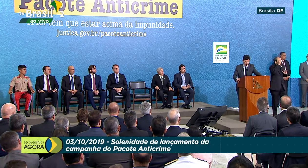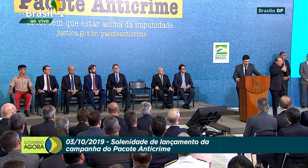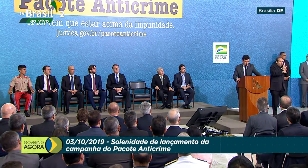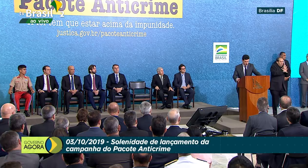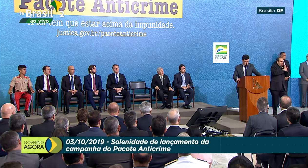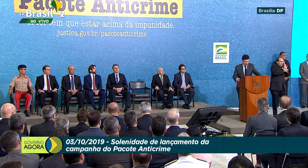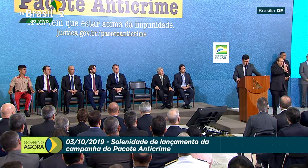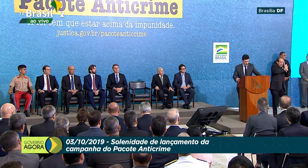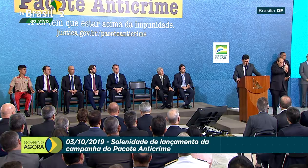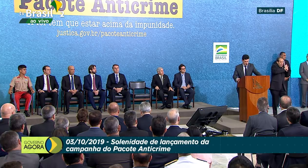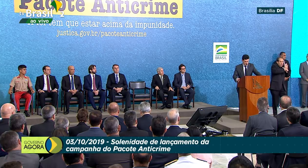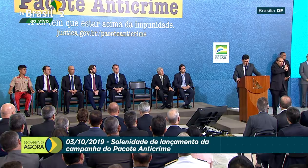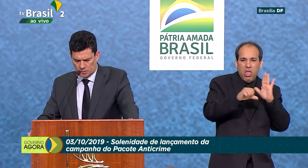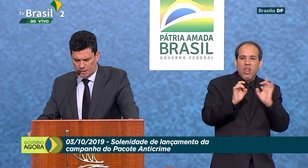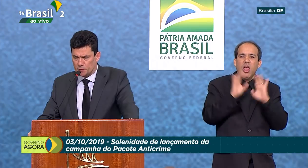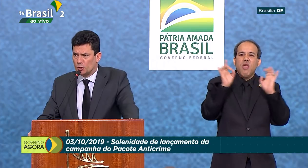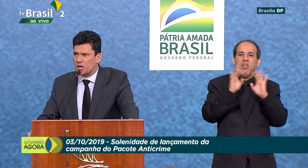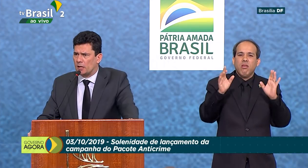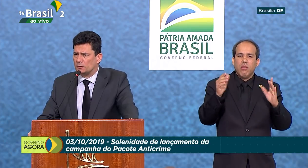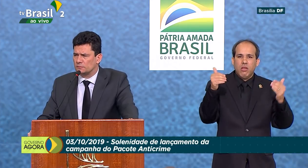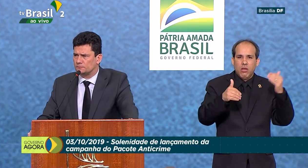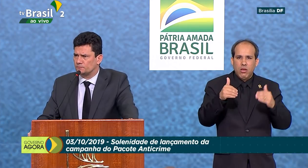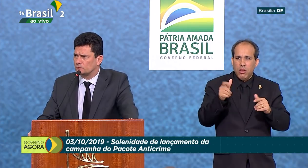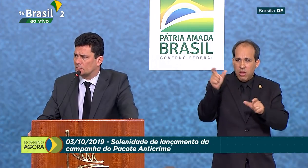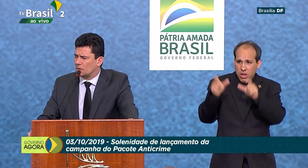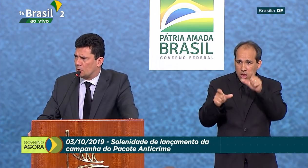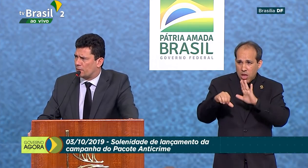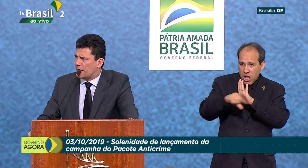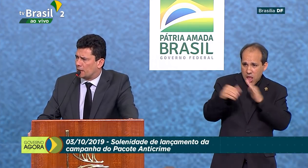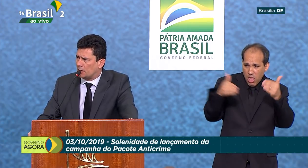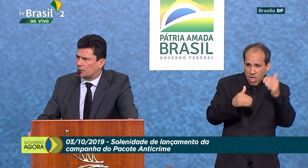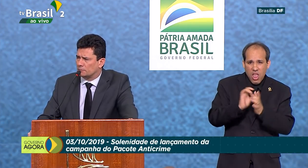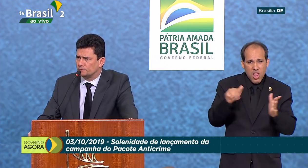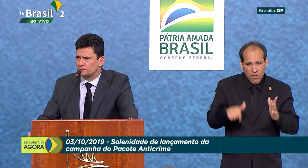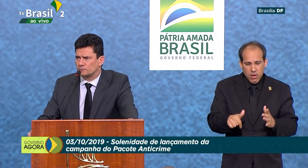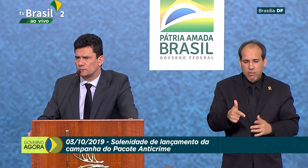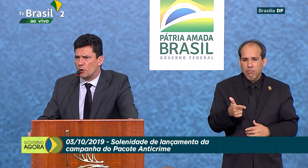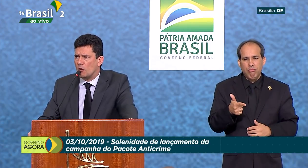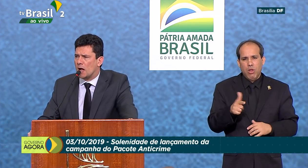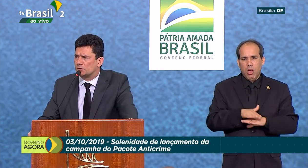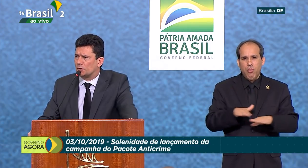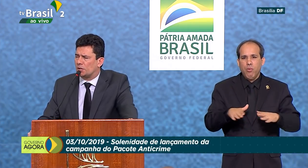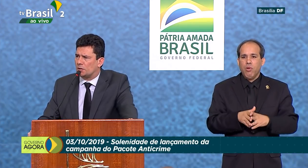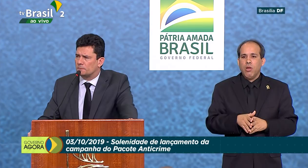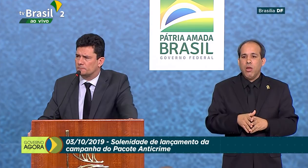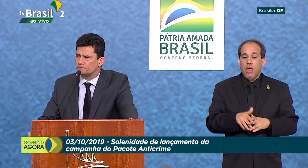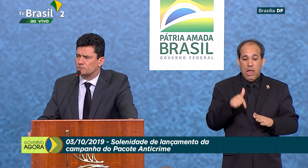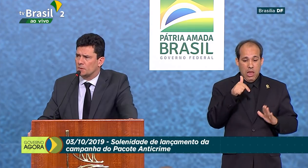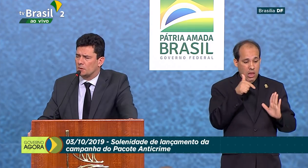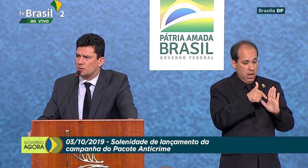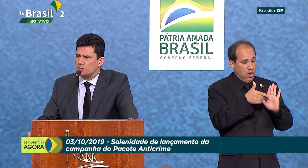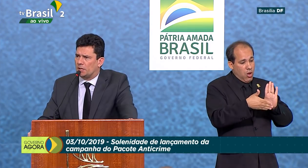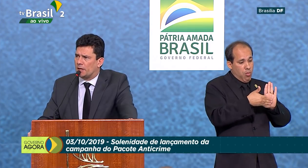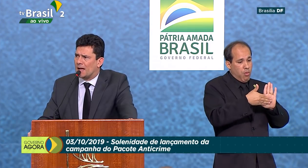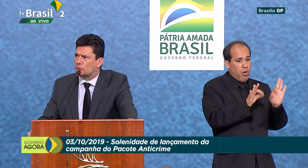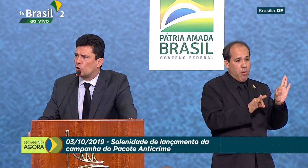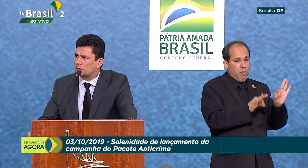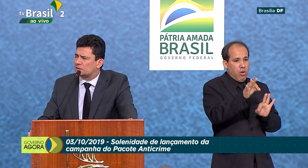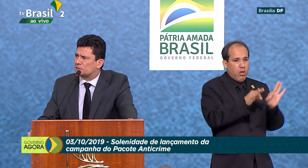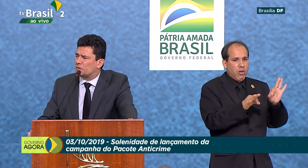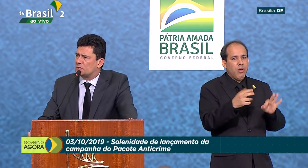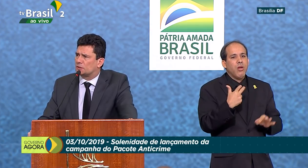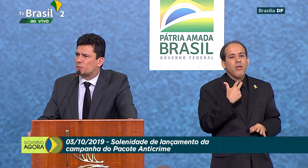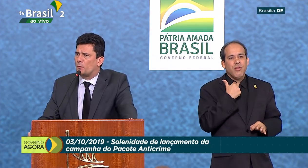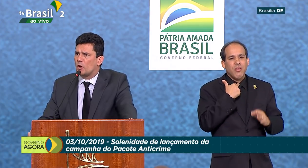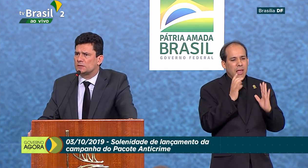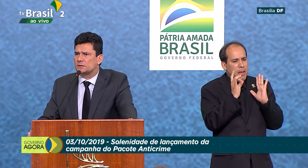para criminosos. Nesse projeto, não vale aqui, não é o caso aqui de elencar